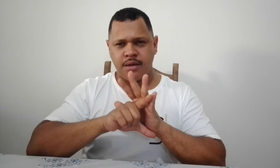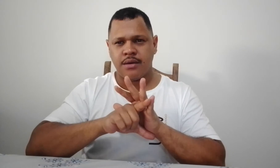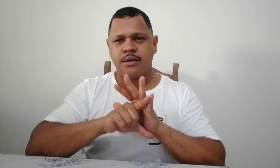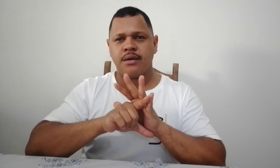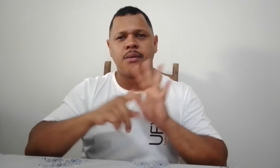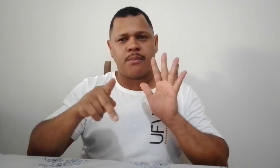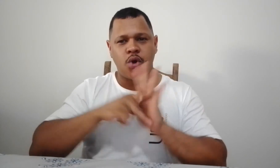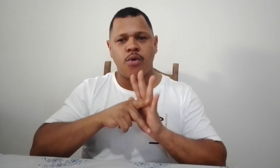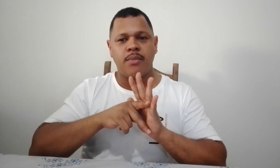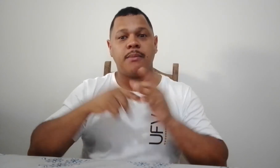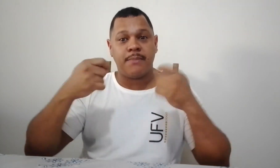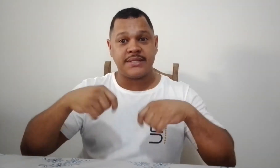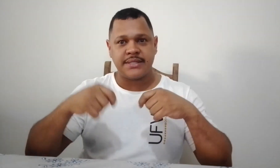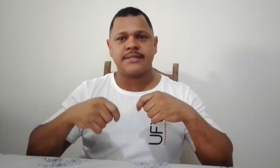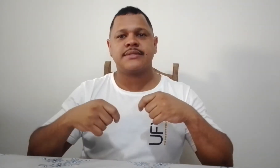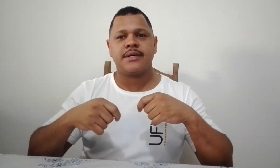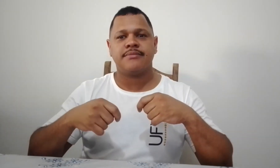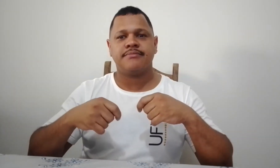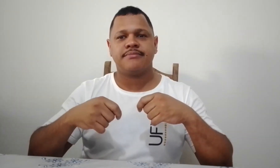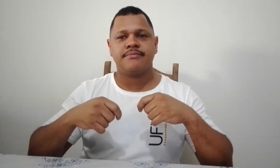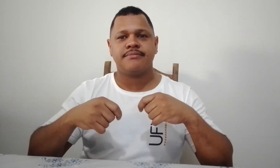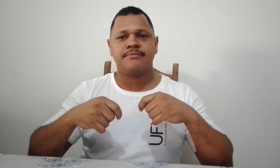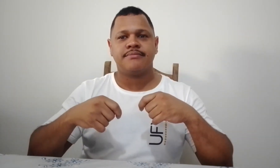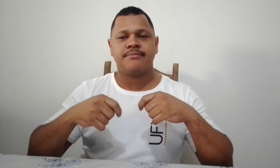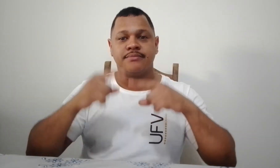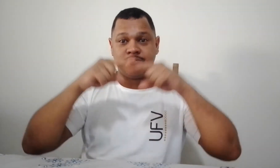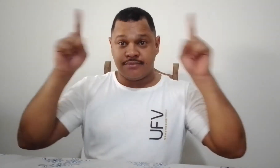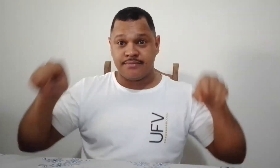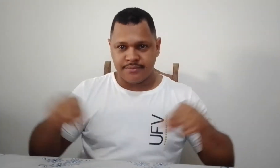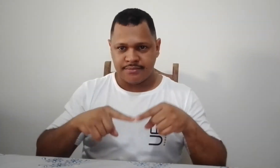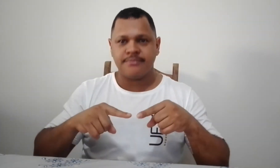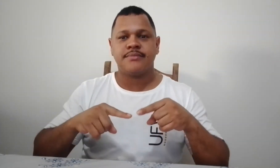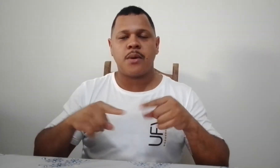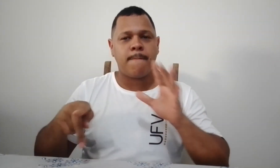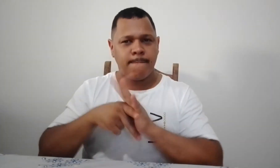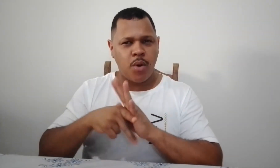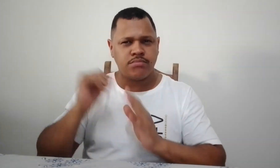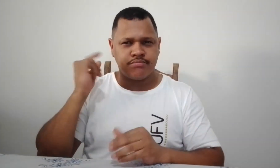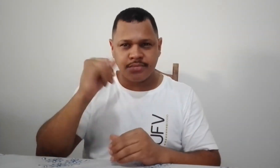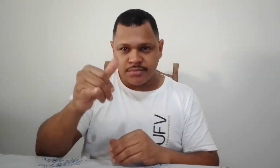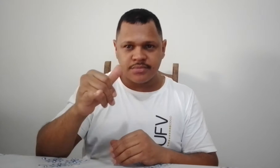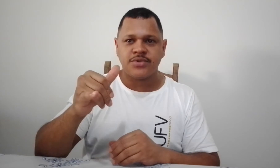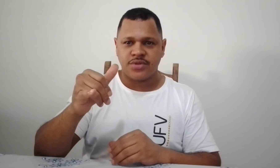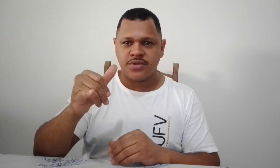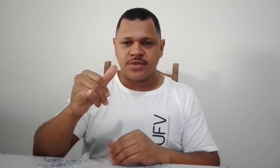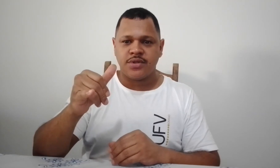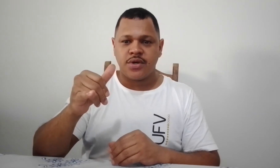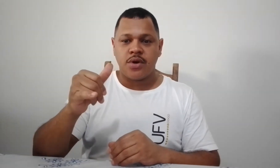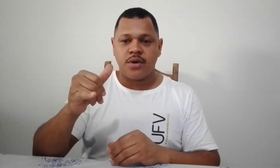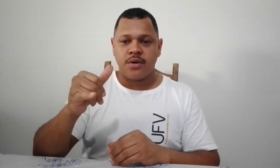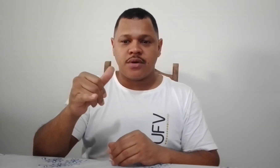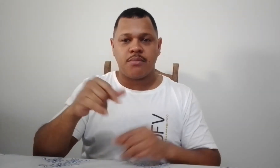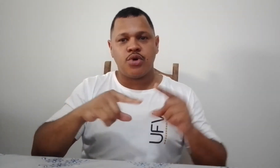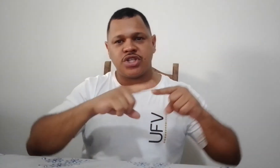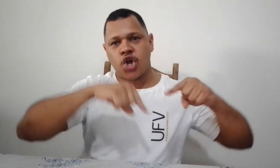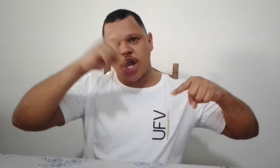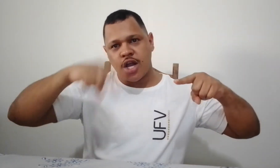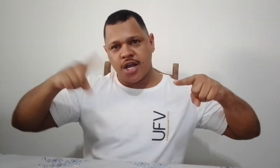sentido que produz um campo magnético que se opõe à rotação da bobina. Por isso, a corrente tem um sentido variável ou